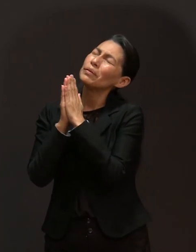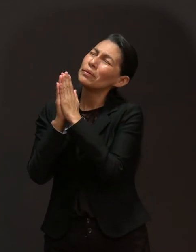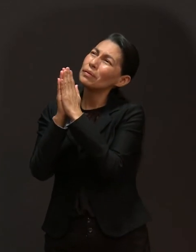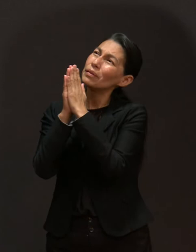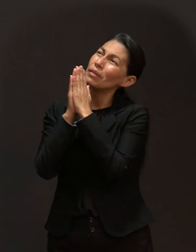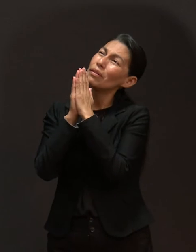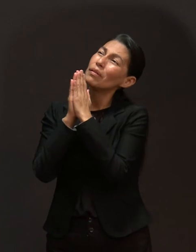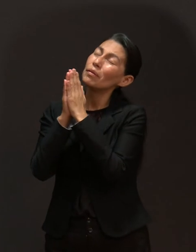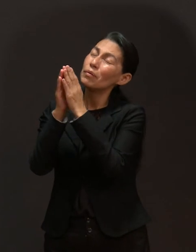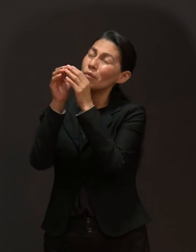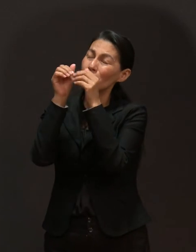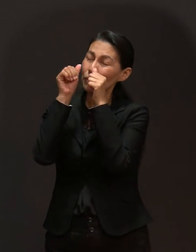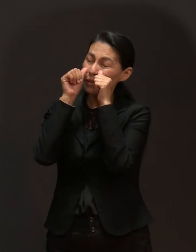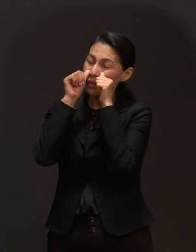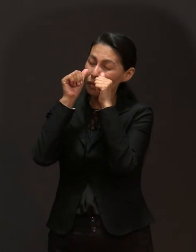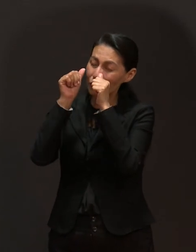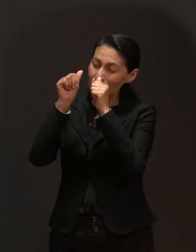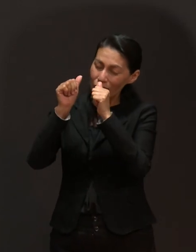escúchame